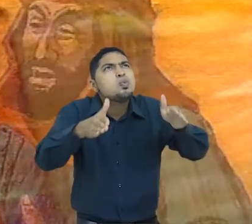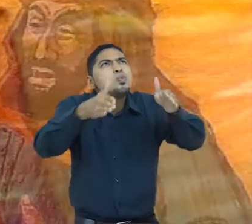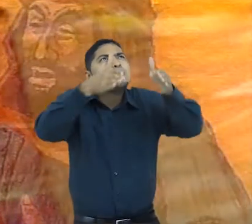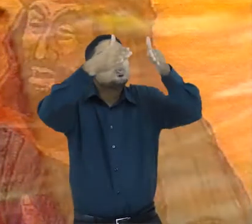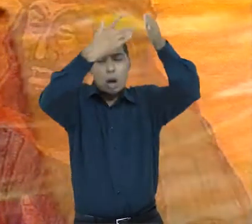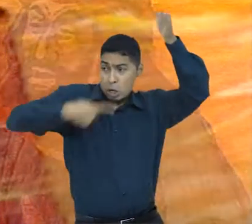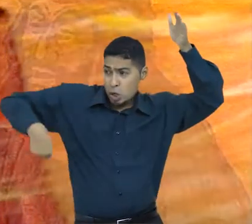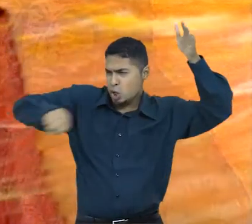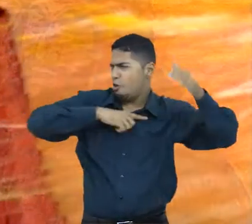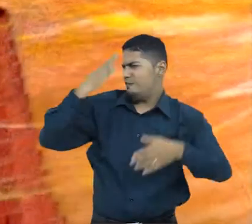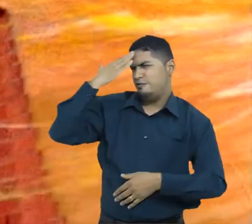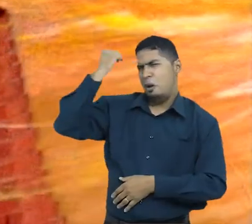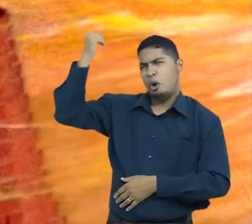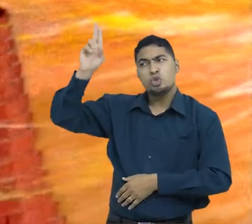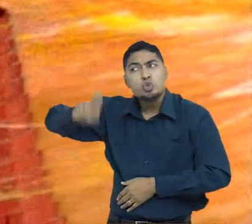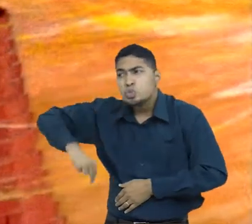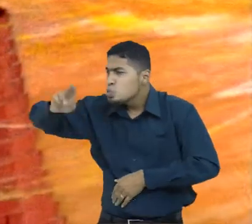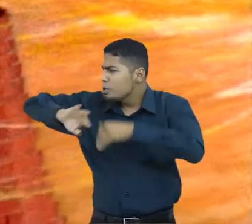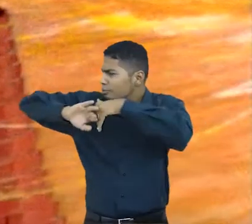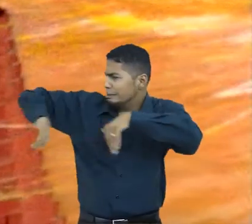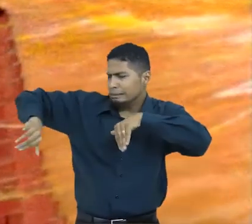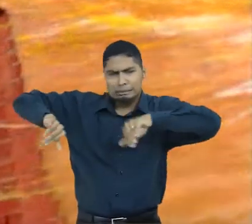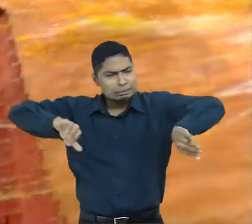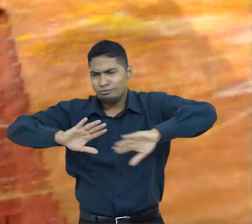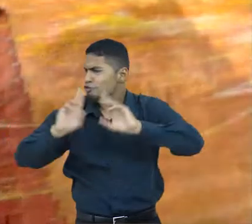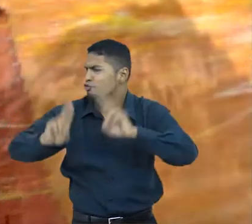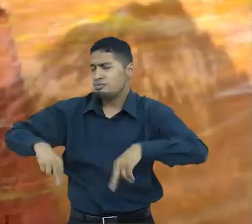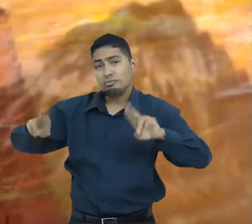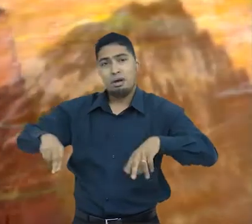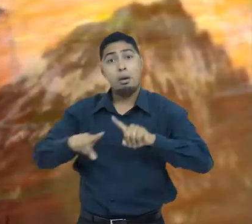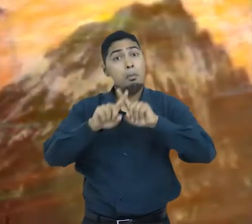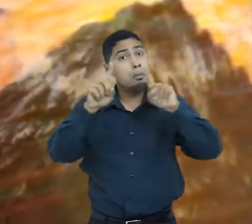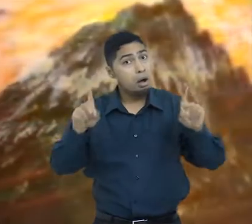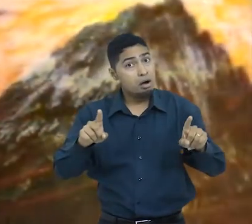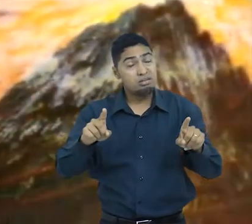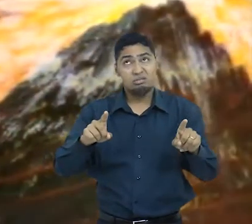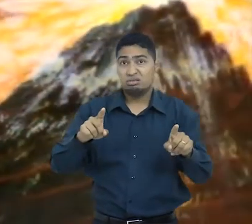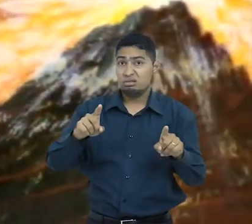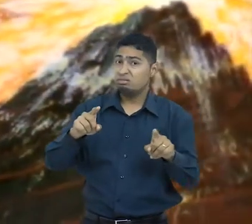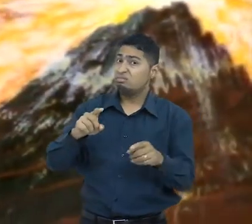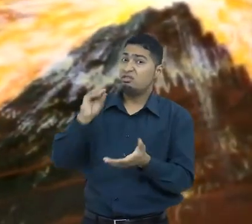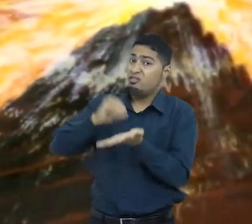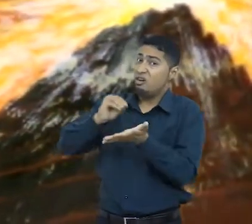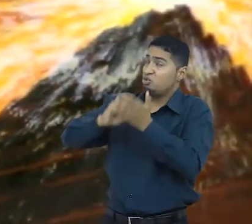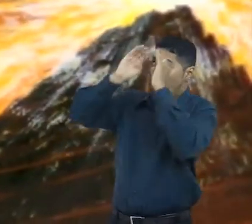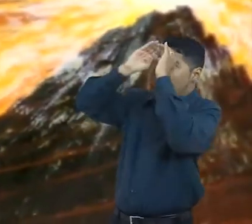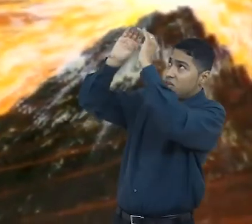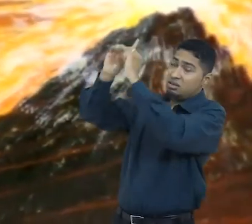Seremos famosos e não nos separaremos uns dos outros. Mas isto foi uma desobediência direta às ordens de